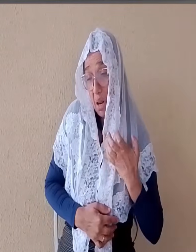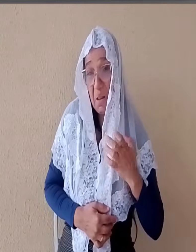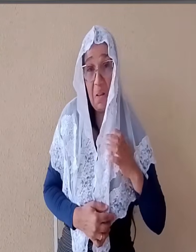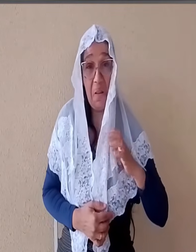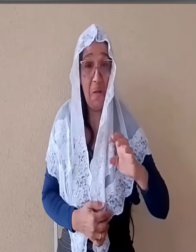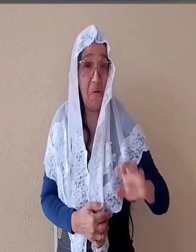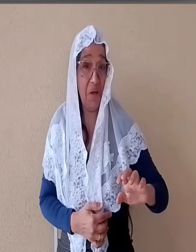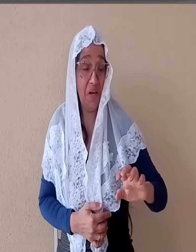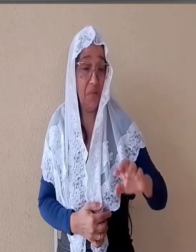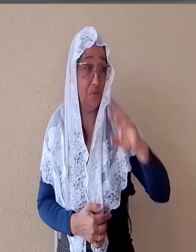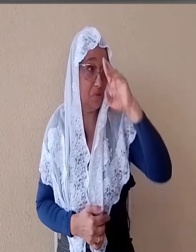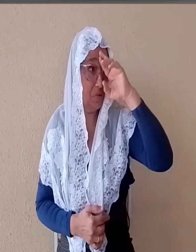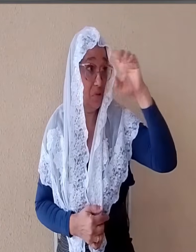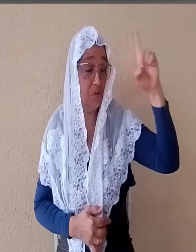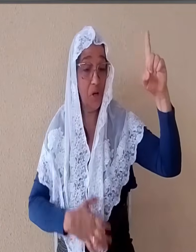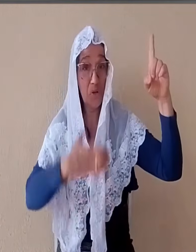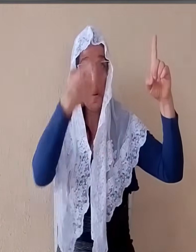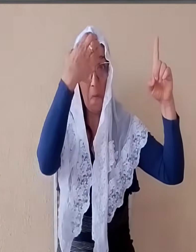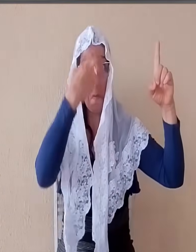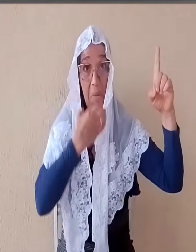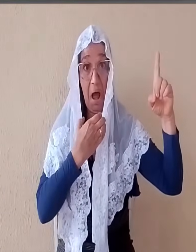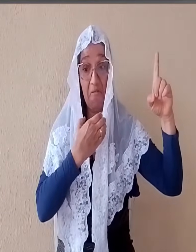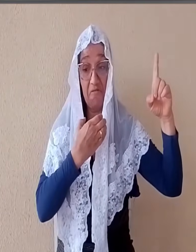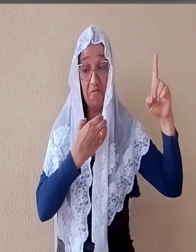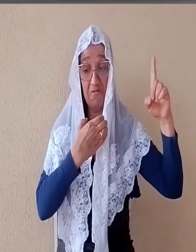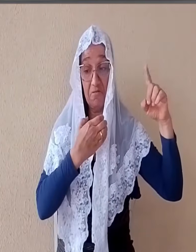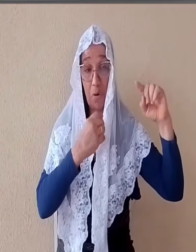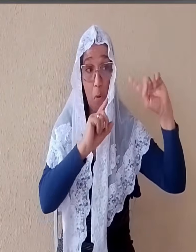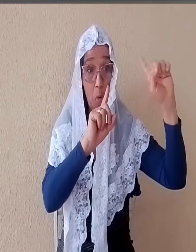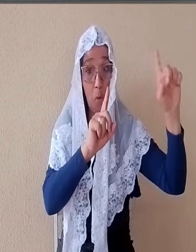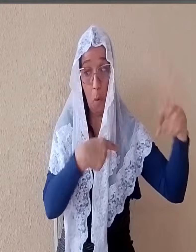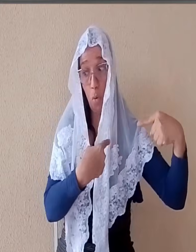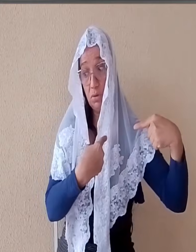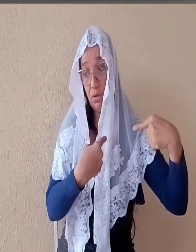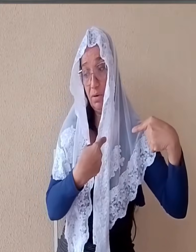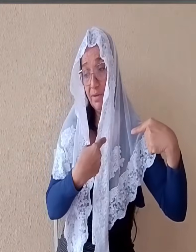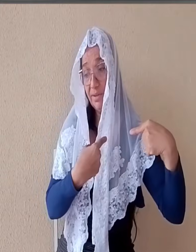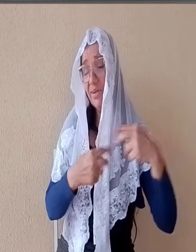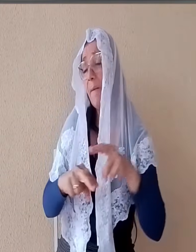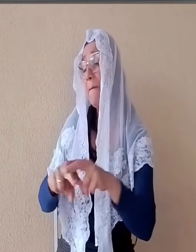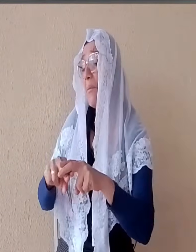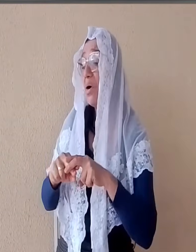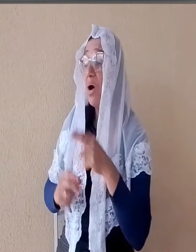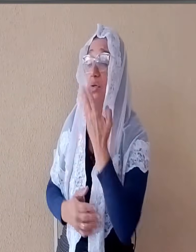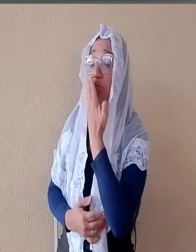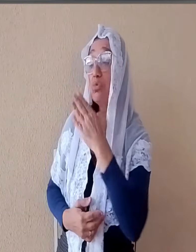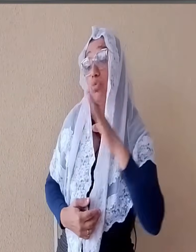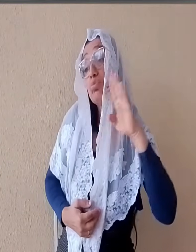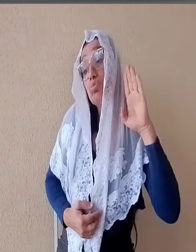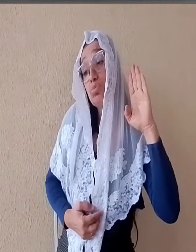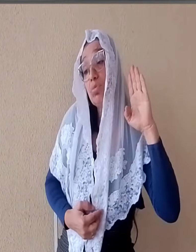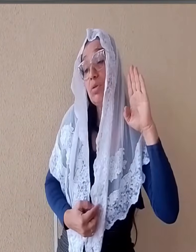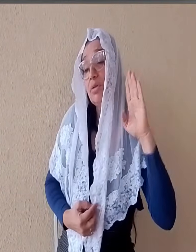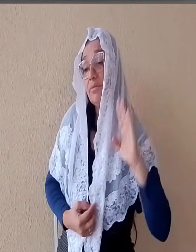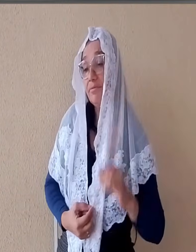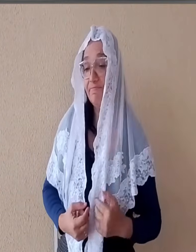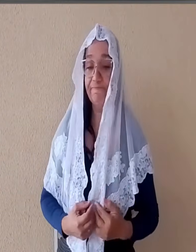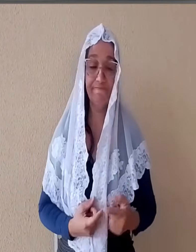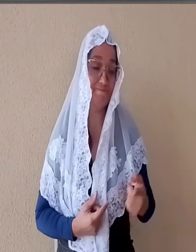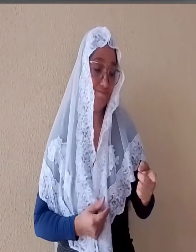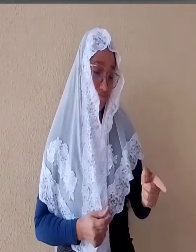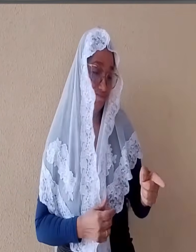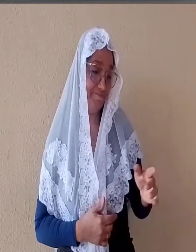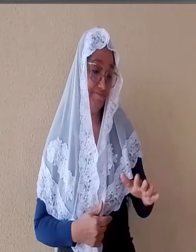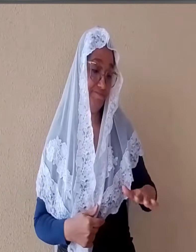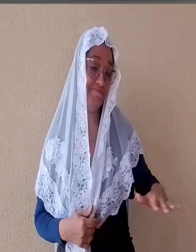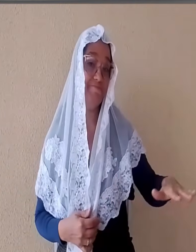por causa do juramento que lhe temos jurado. E disseram-lhe, pois, os príncipes: vivam e sejam